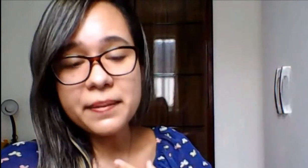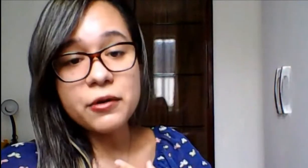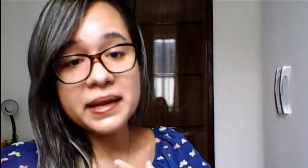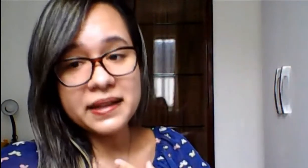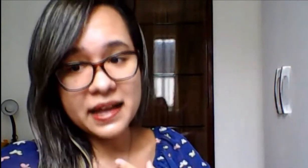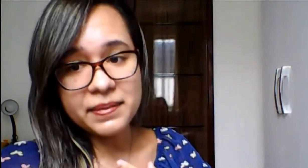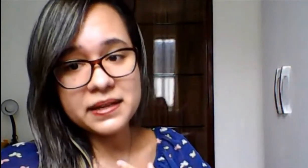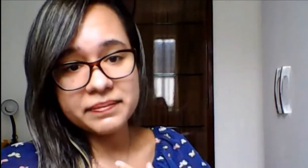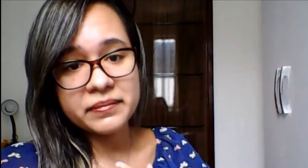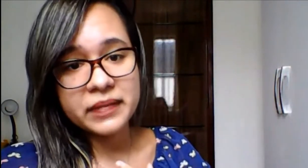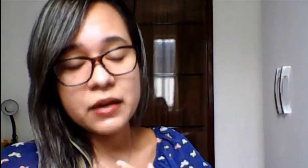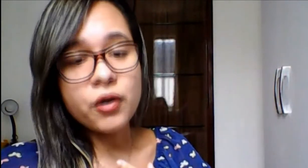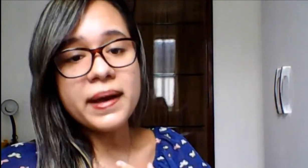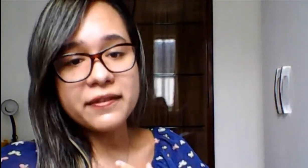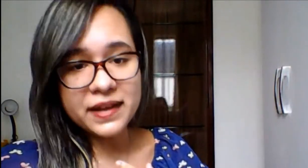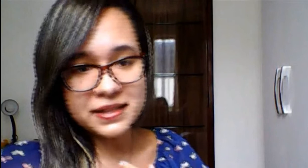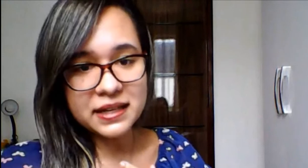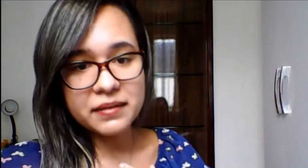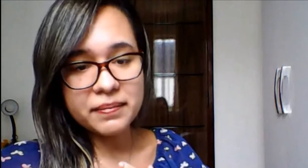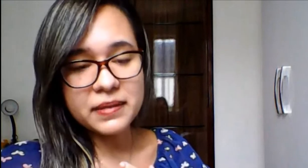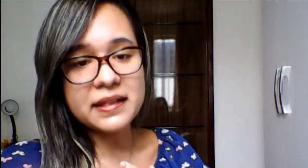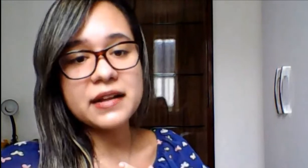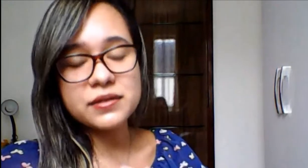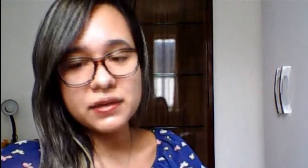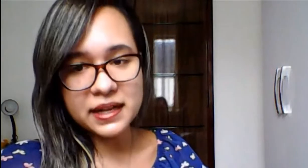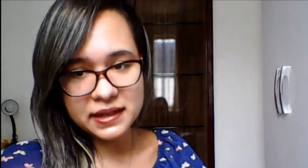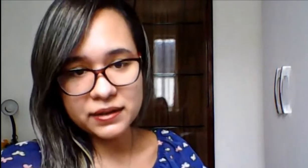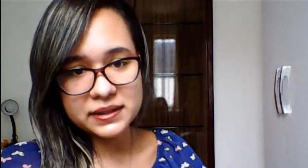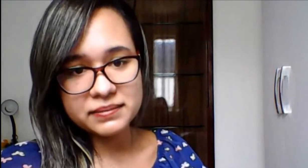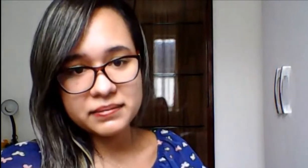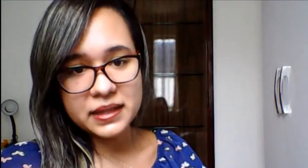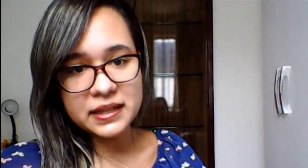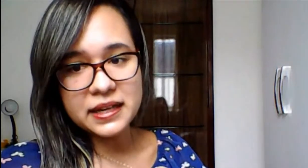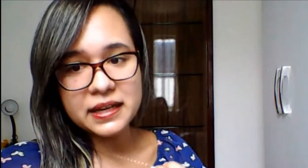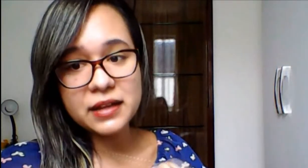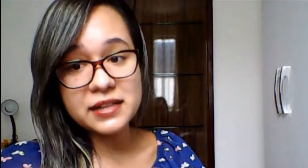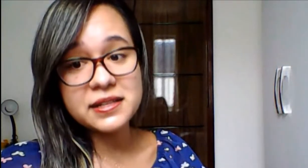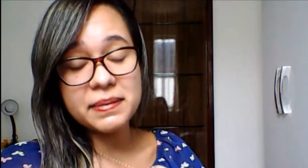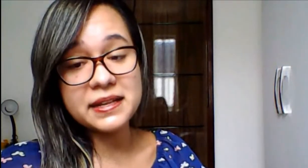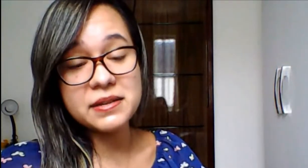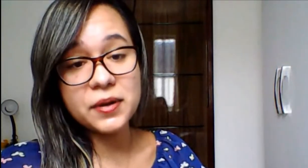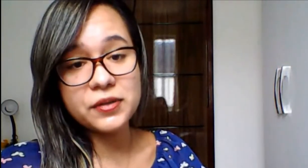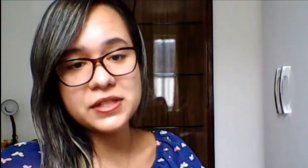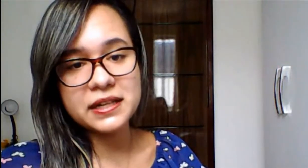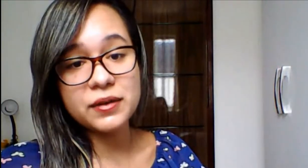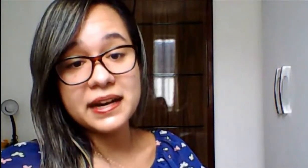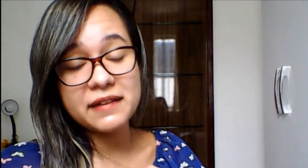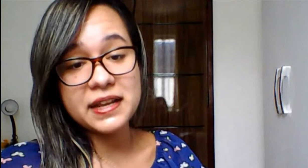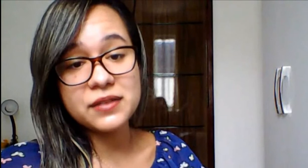uma intérprete como ela fazia na tradução das aulas, nas disciplinas de biologia, quando ela estava